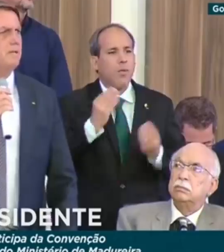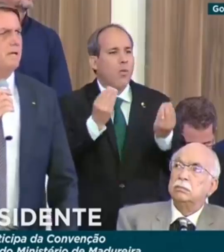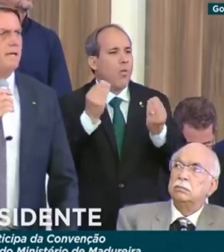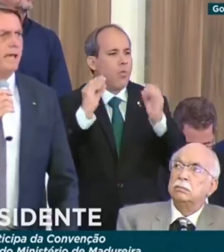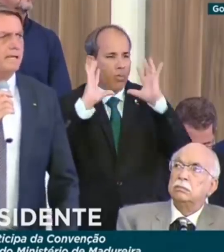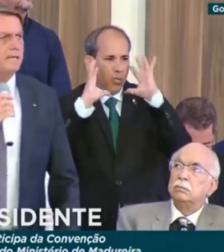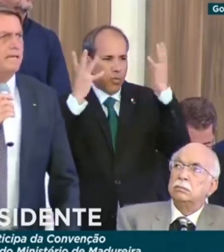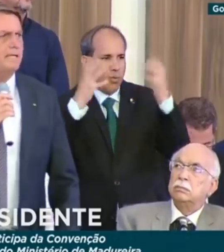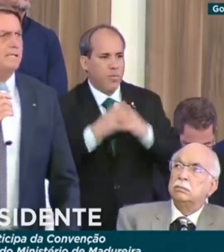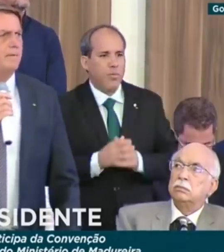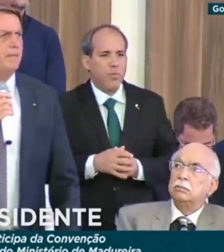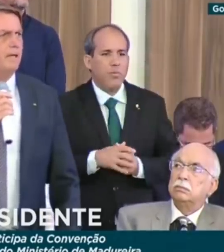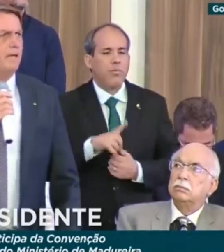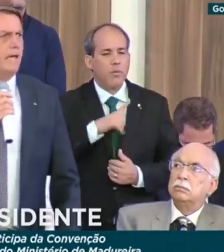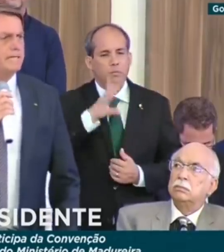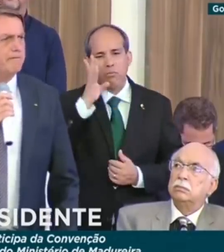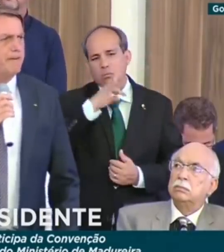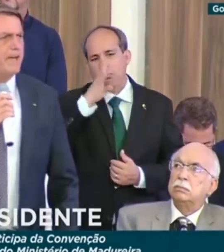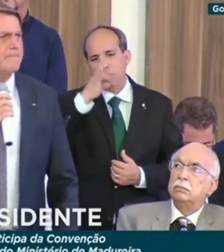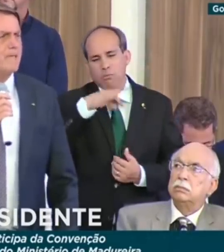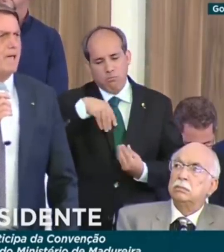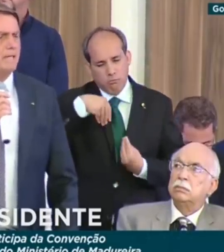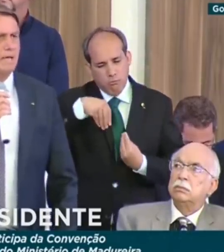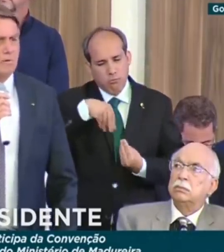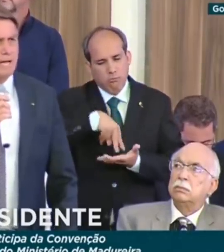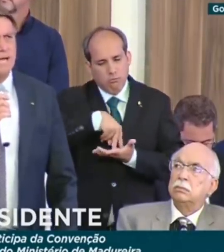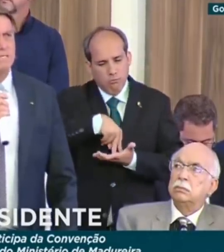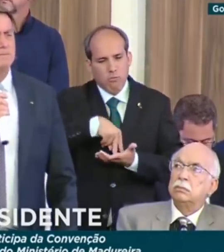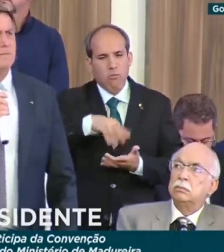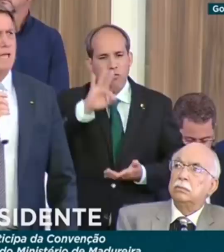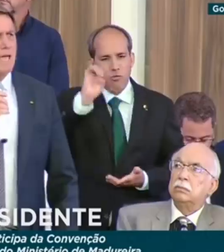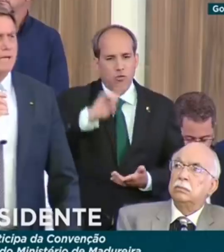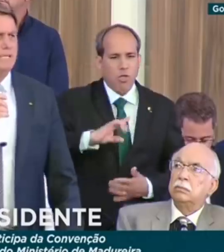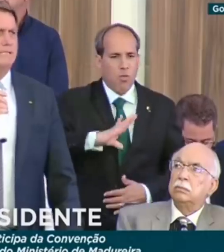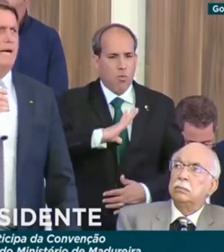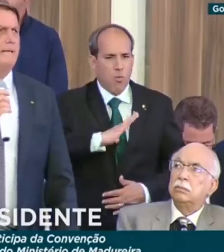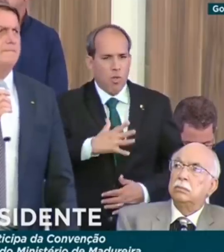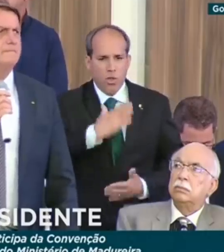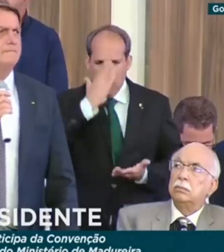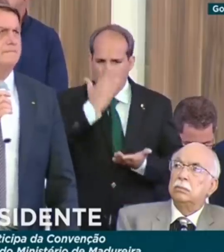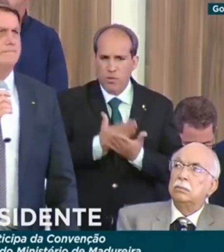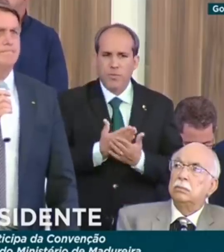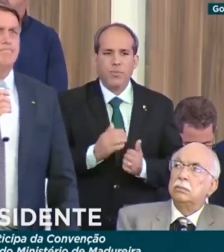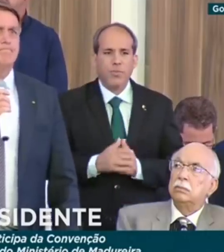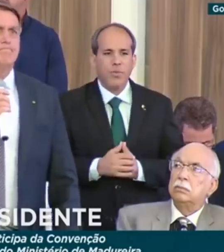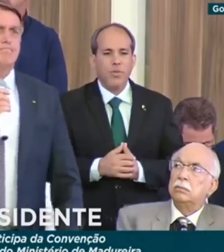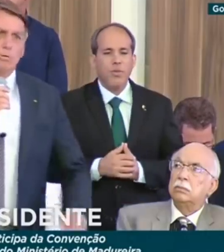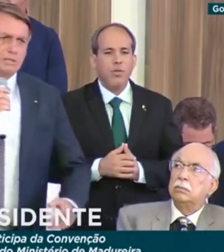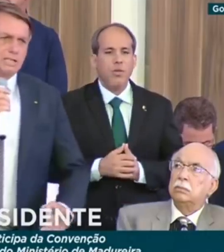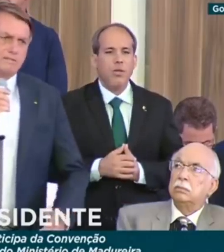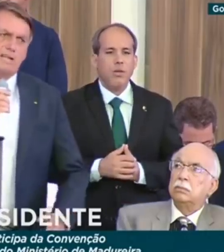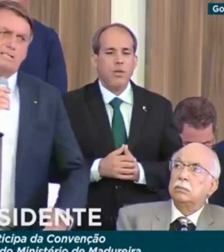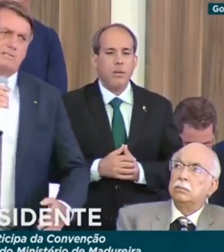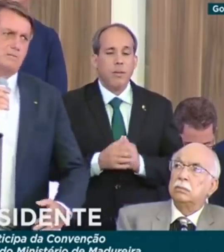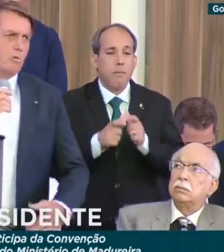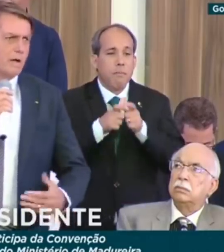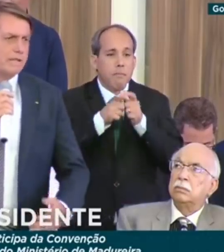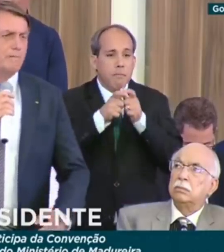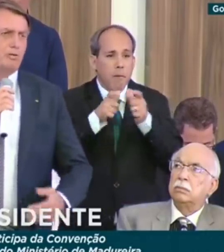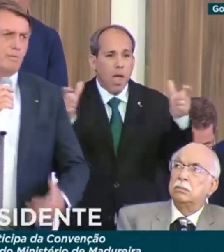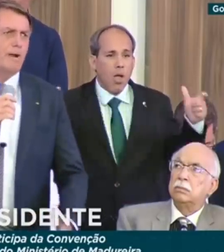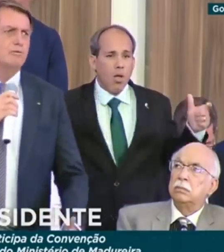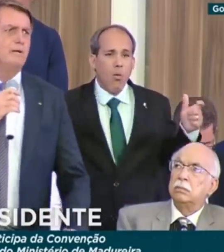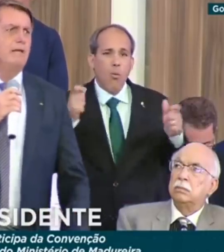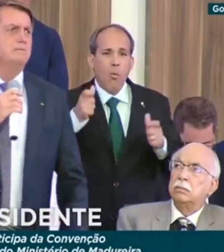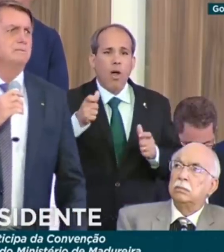isso? É a resiliência, é ter fé, é ter coragem, é acreditar, por muitas vezes, ou quase